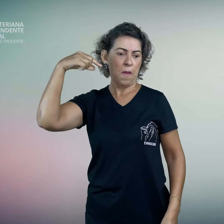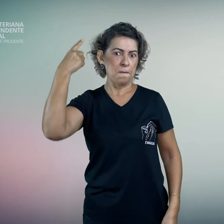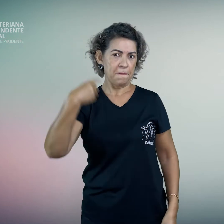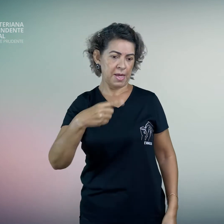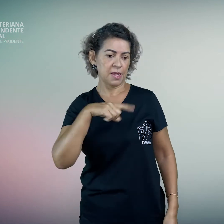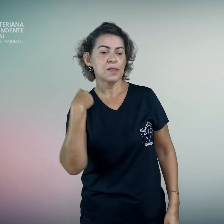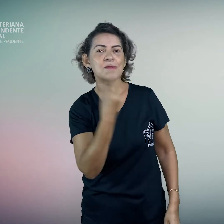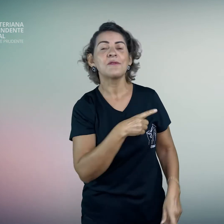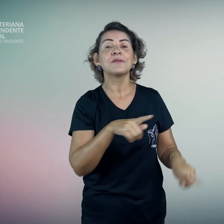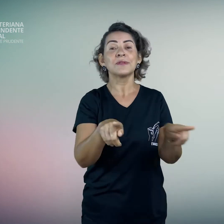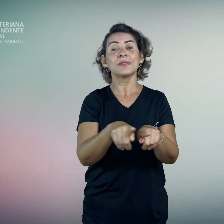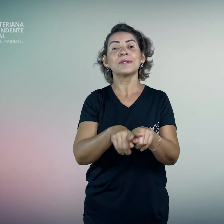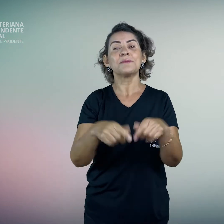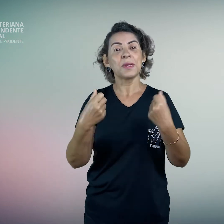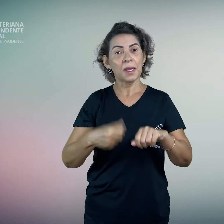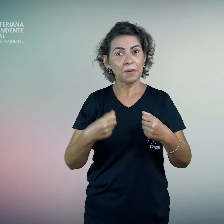perdoar como Ele nos perdoa.